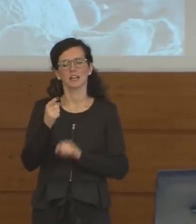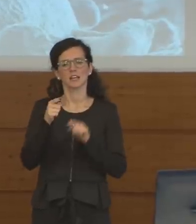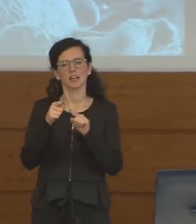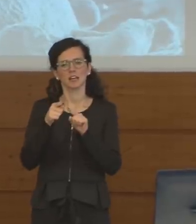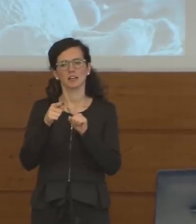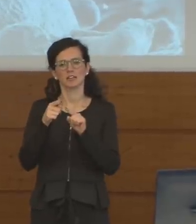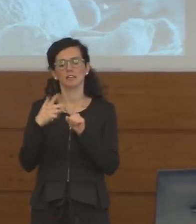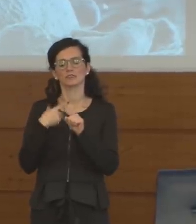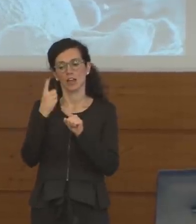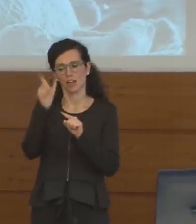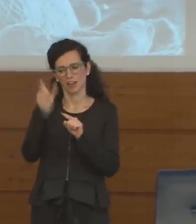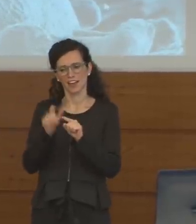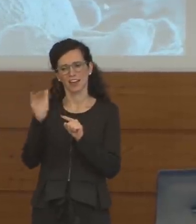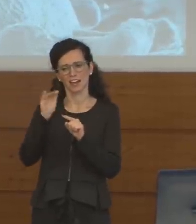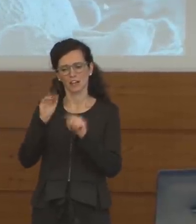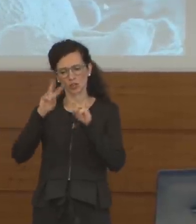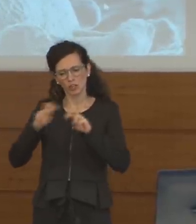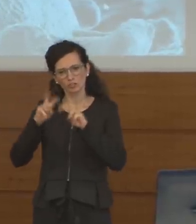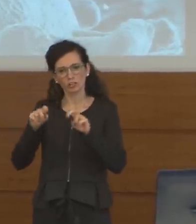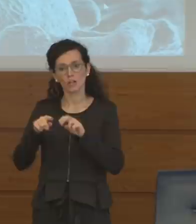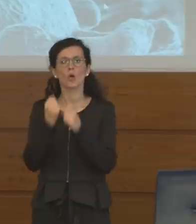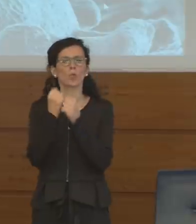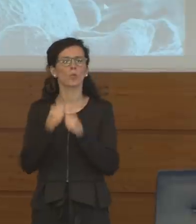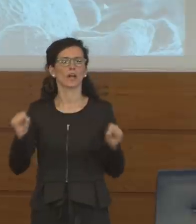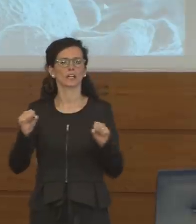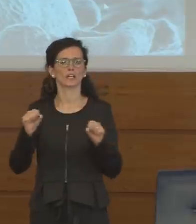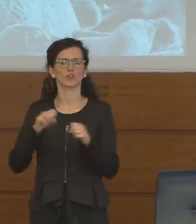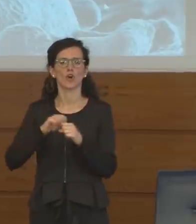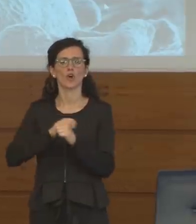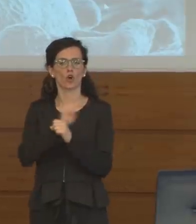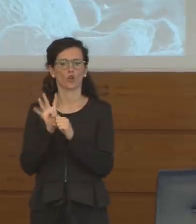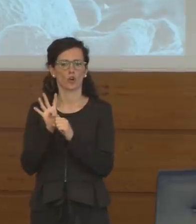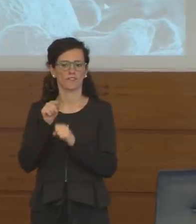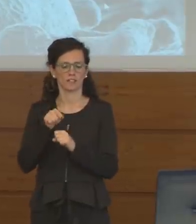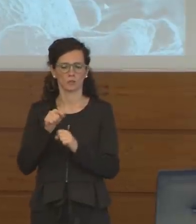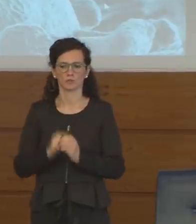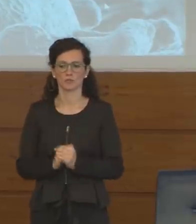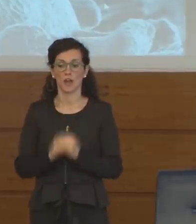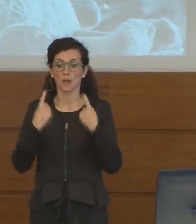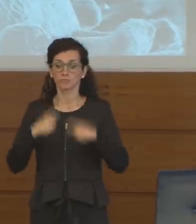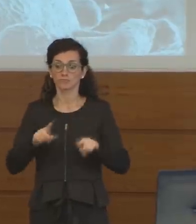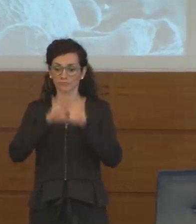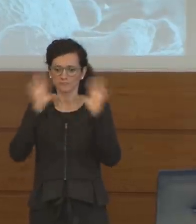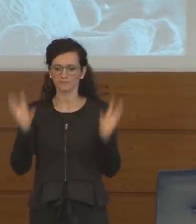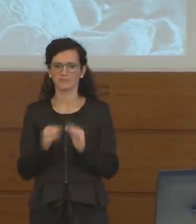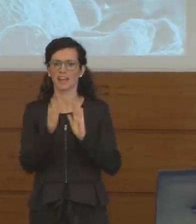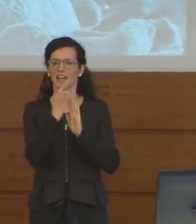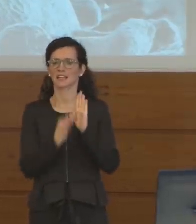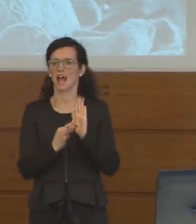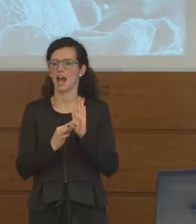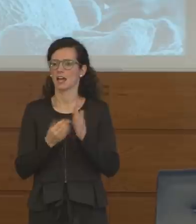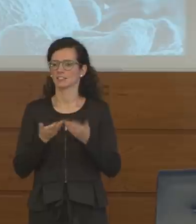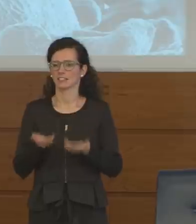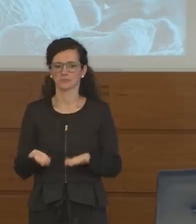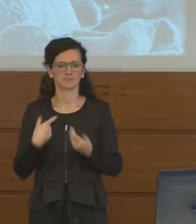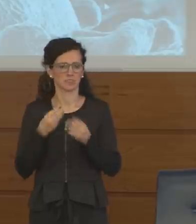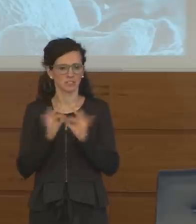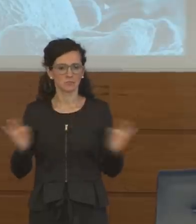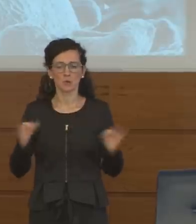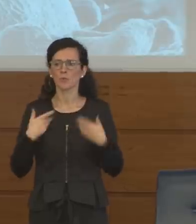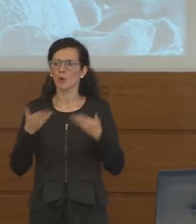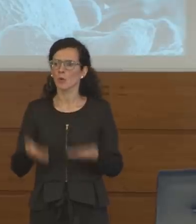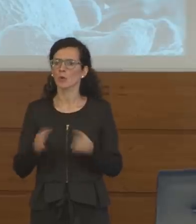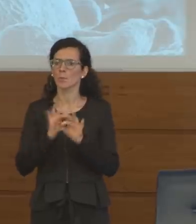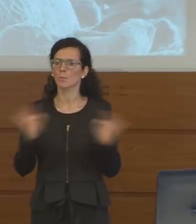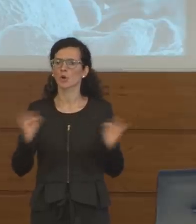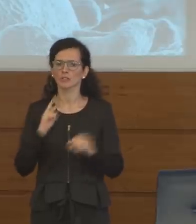è guarito dal coronavirus. Questi sono i dati a noi disponibili, siamo qua pronti